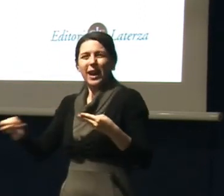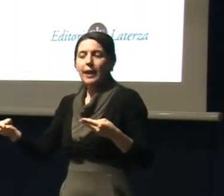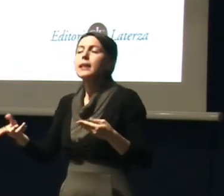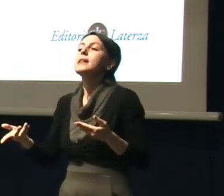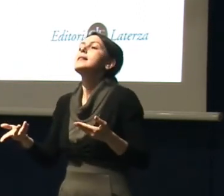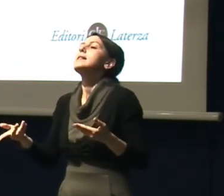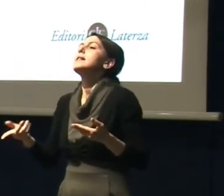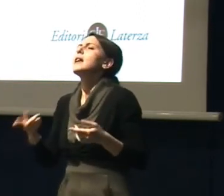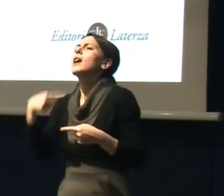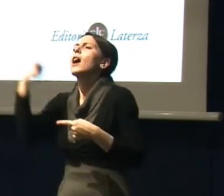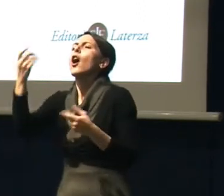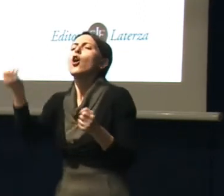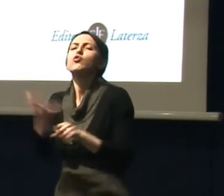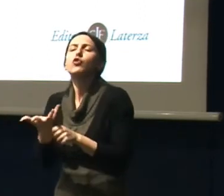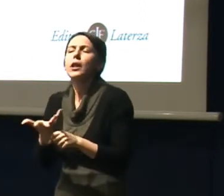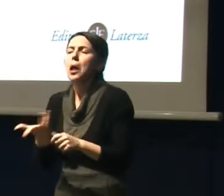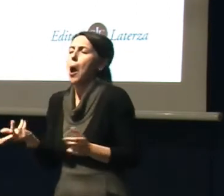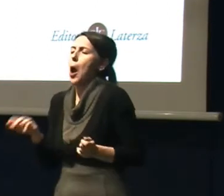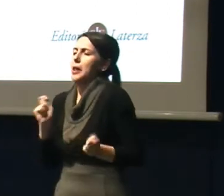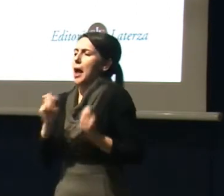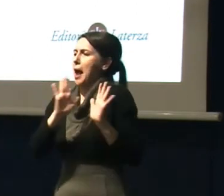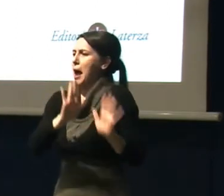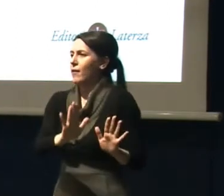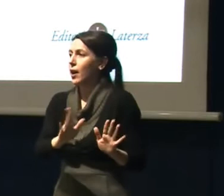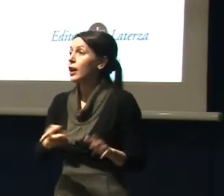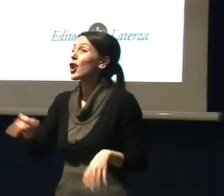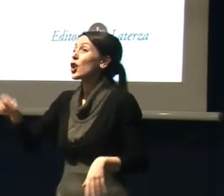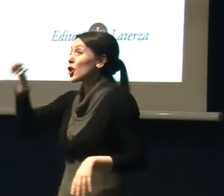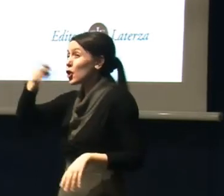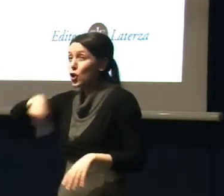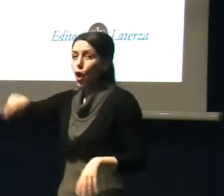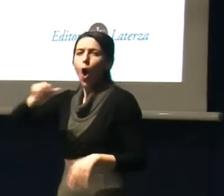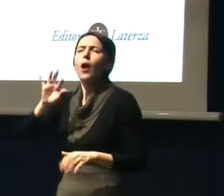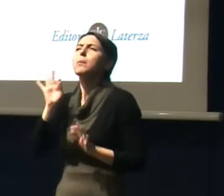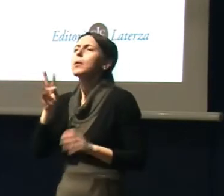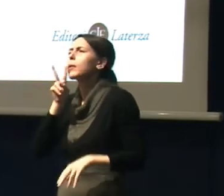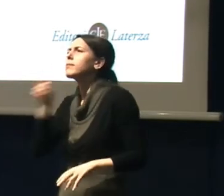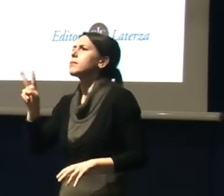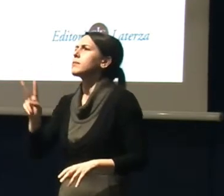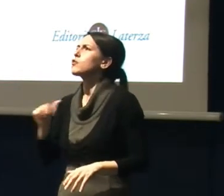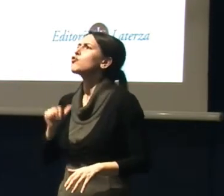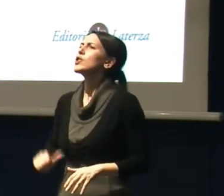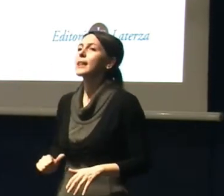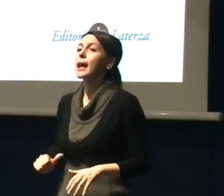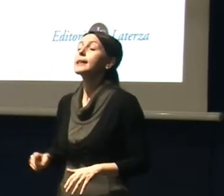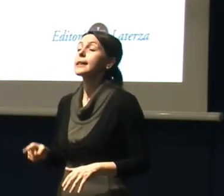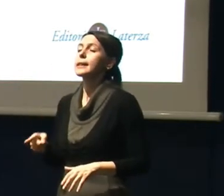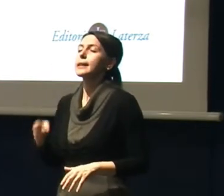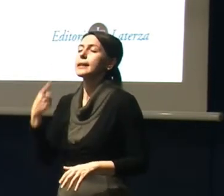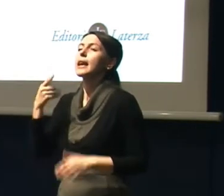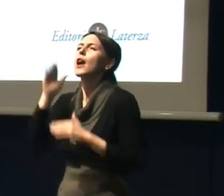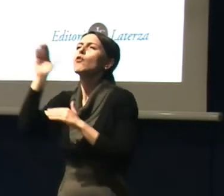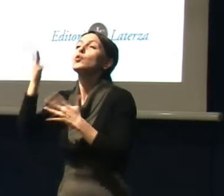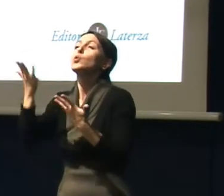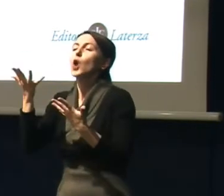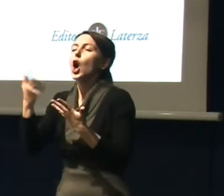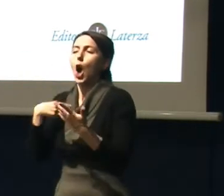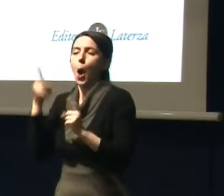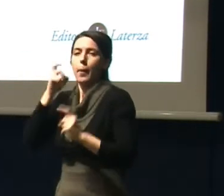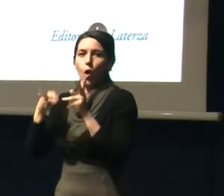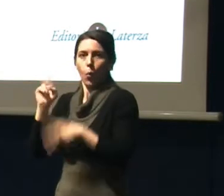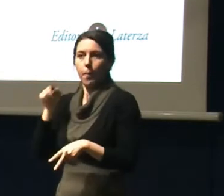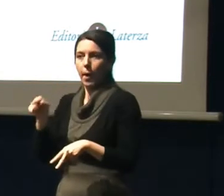fatti dei giornalisti la fine che faremo invece noi come cittadini mi preoccupa un po di più che